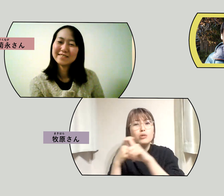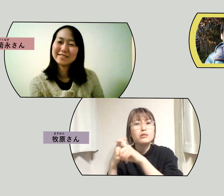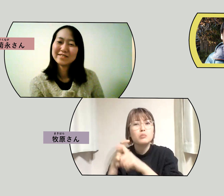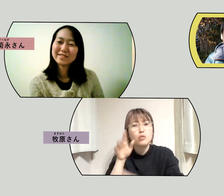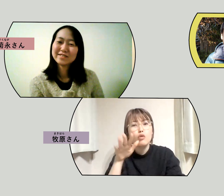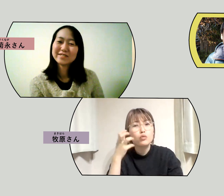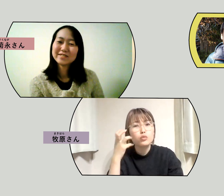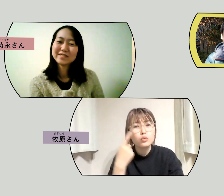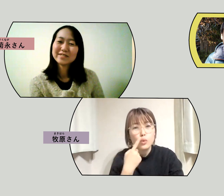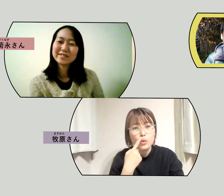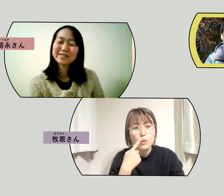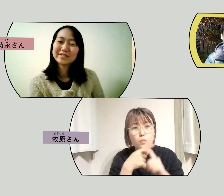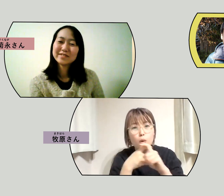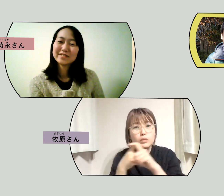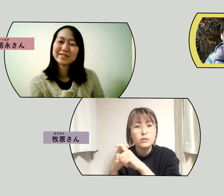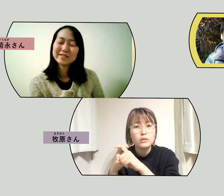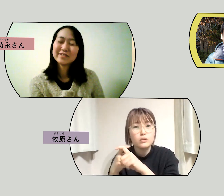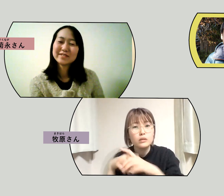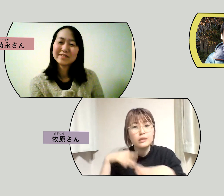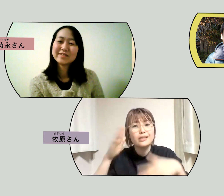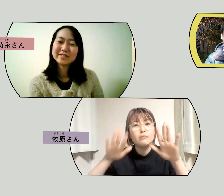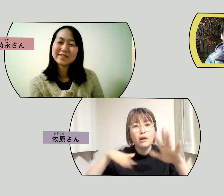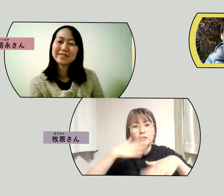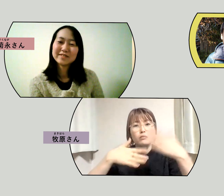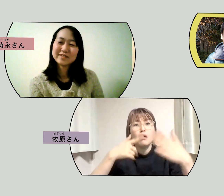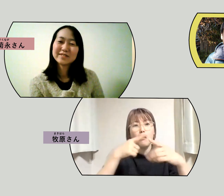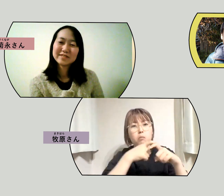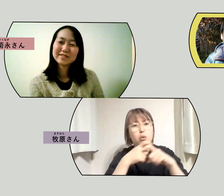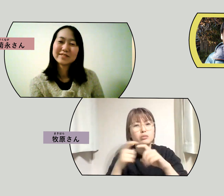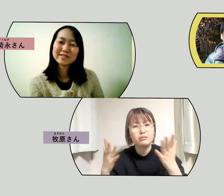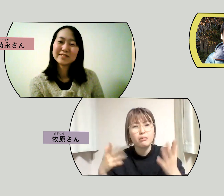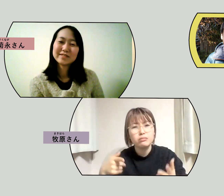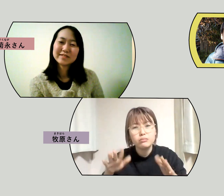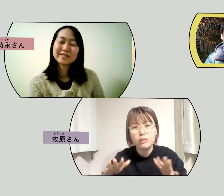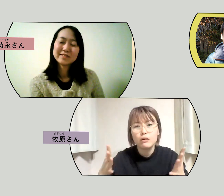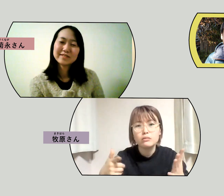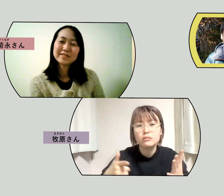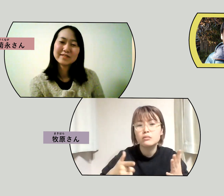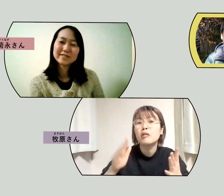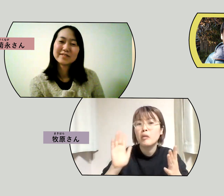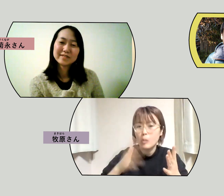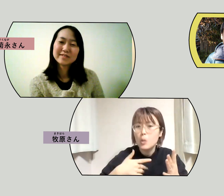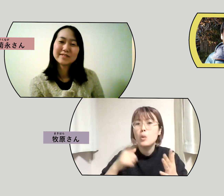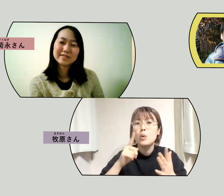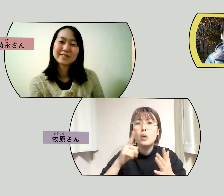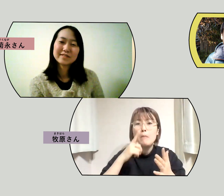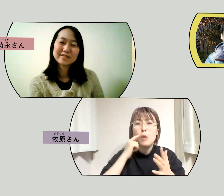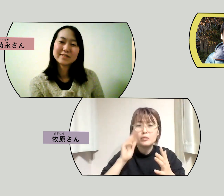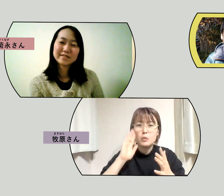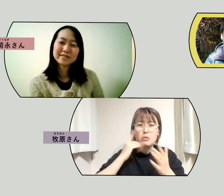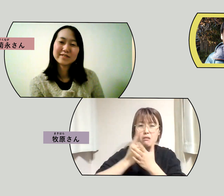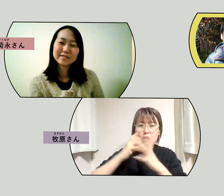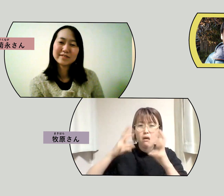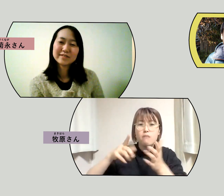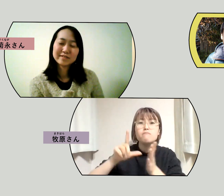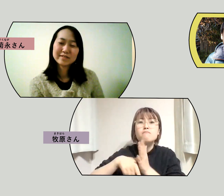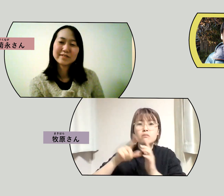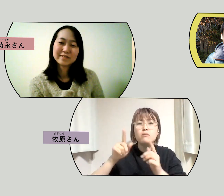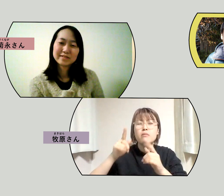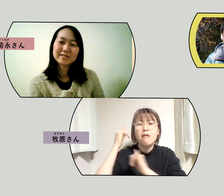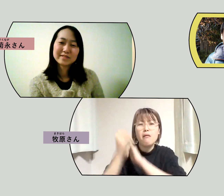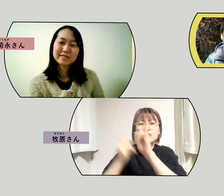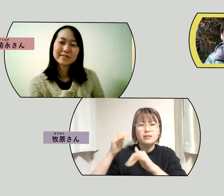あ多分文字もあると思います今主はに文字はないんですがでも